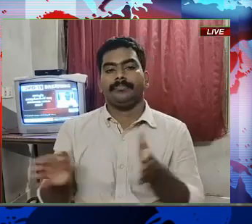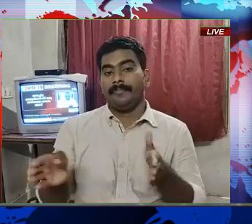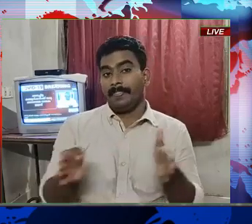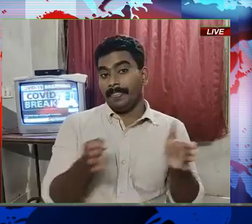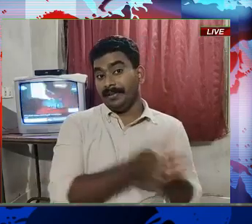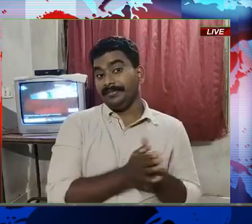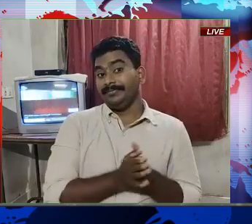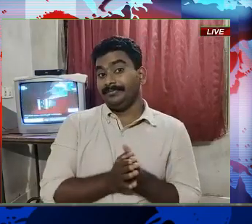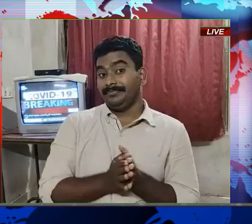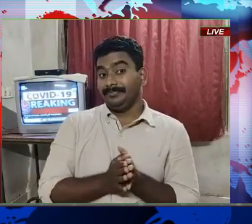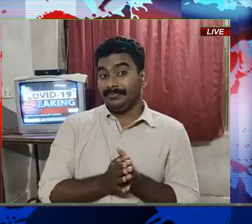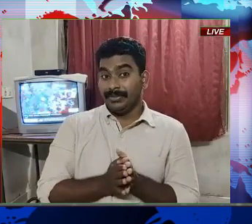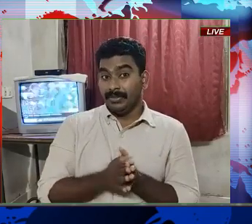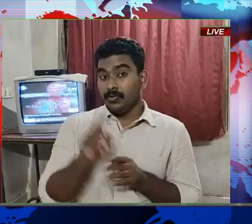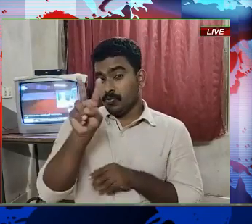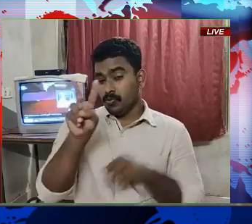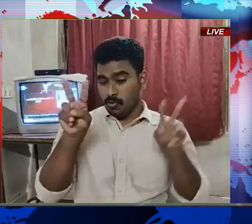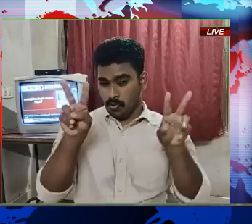സർക്കാർ ജീവനക്കാരും